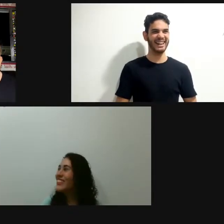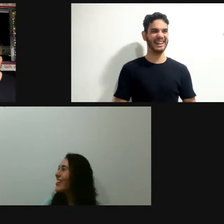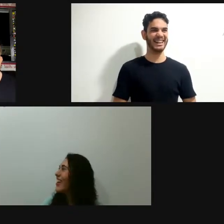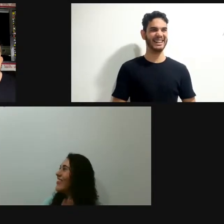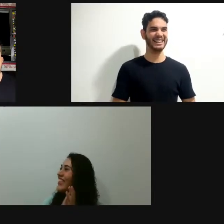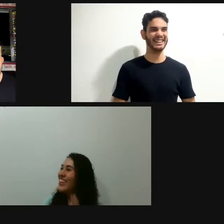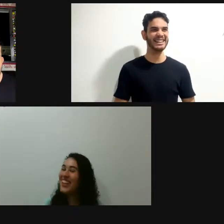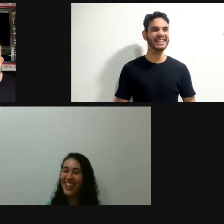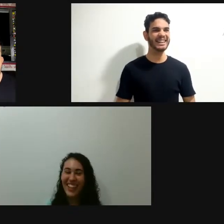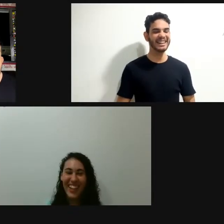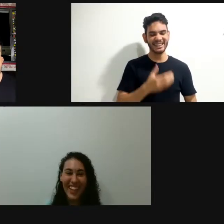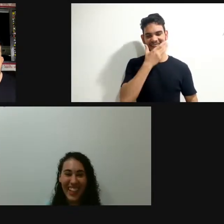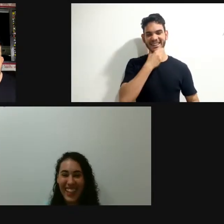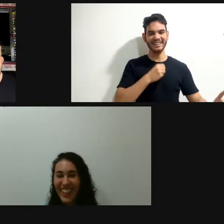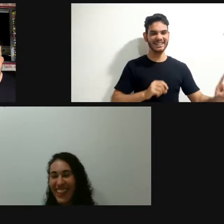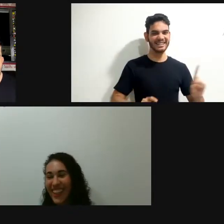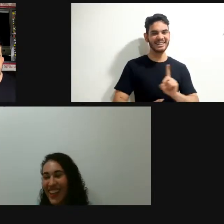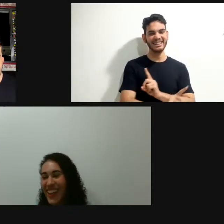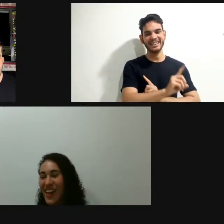aqui.